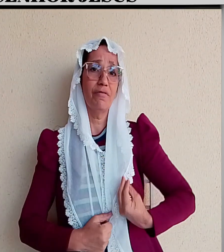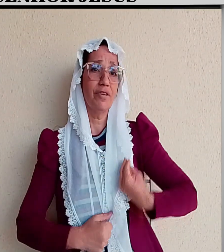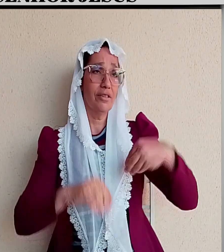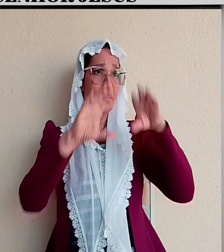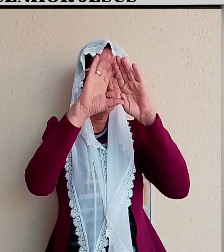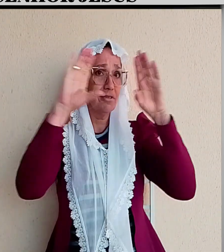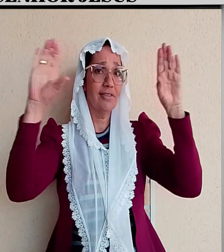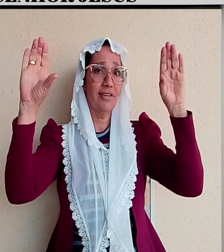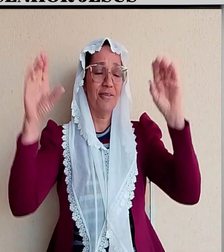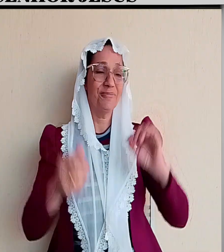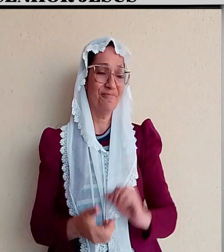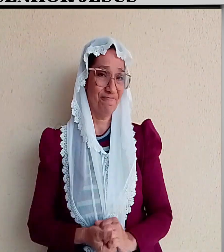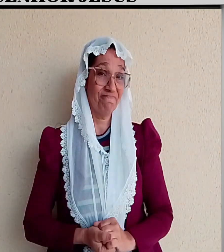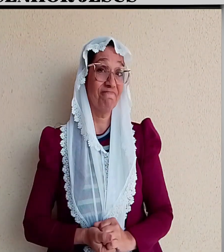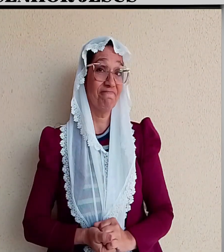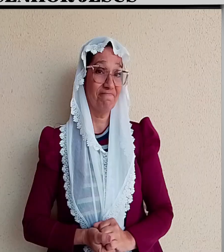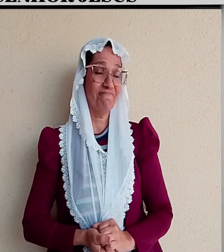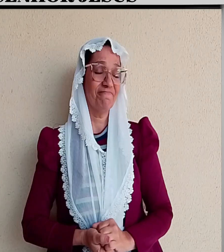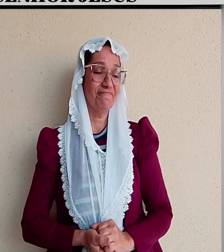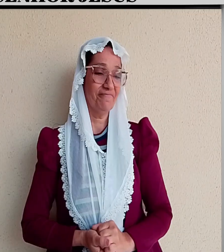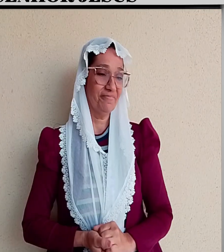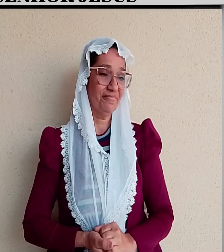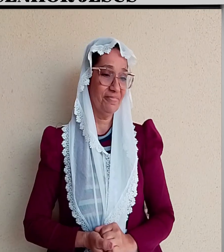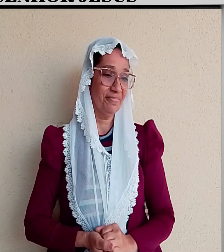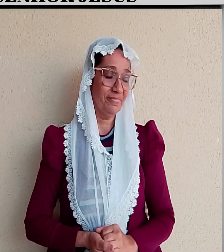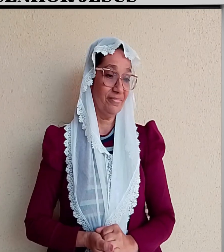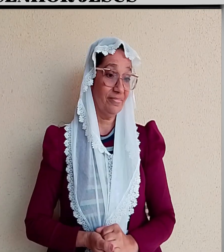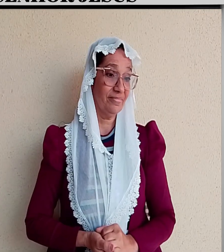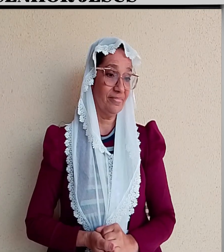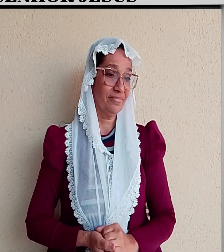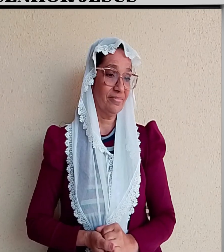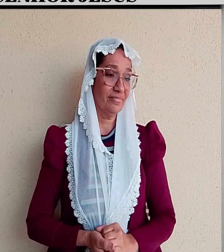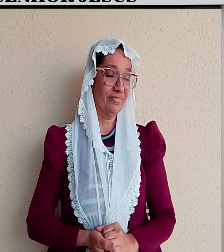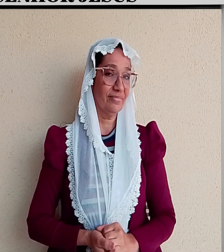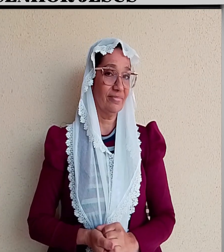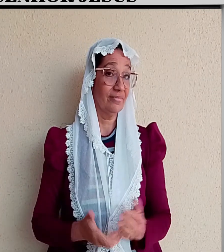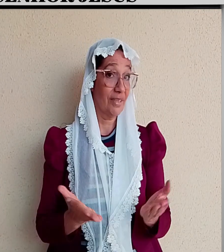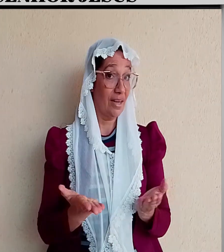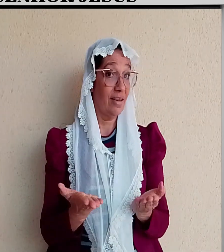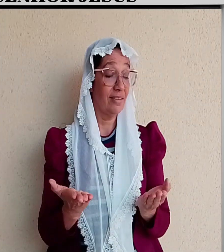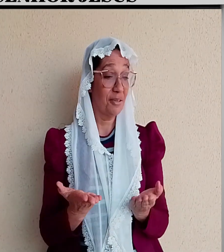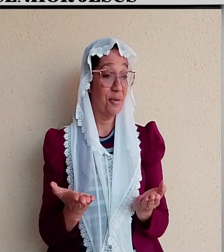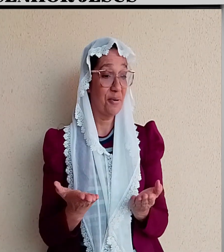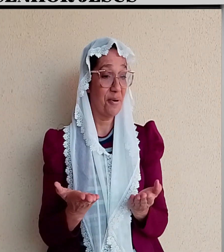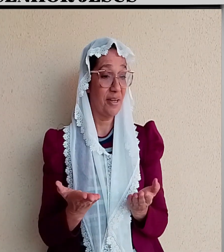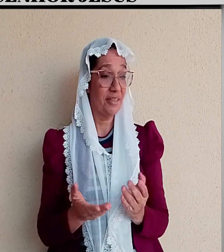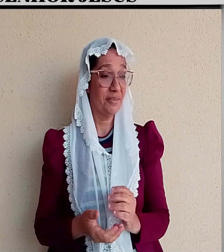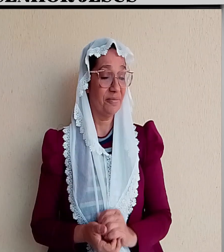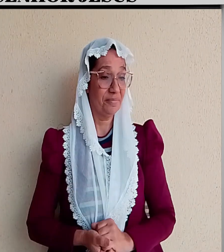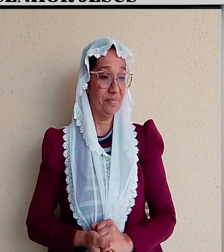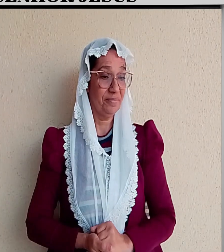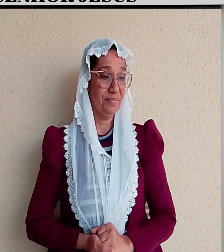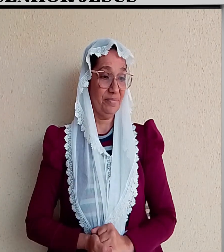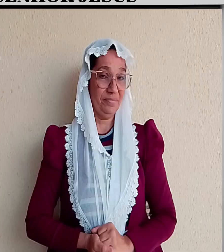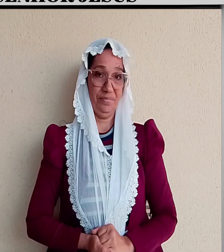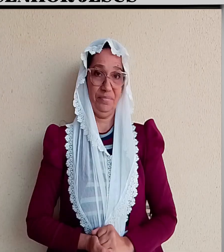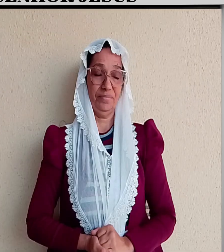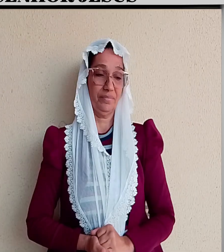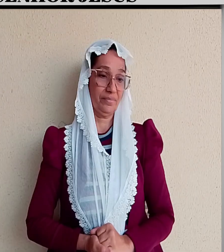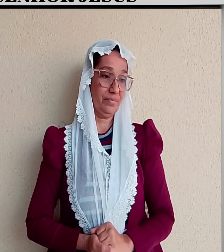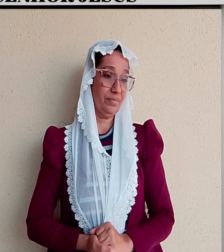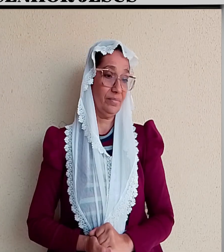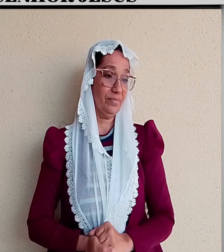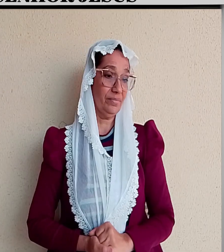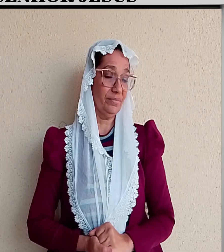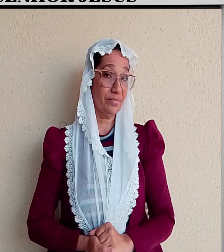dias para trás. Aleluia. Glória a Jesus, que eu vi recolher, aleluia, deixou registrado que me